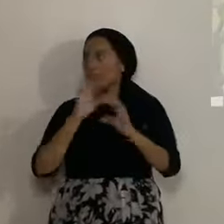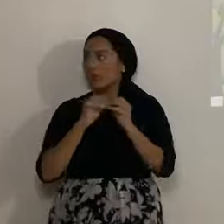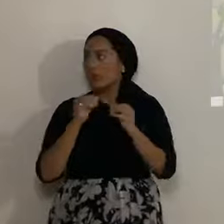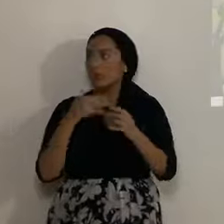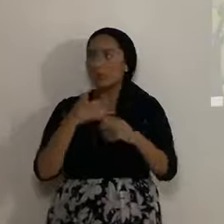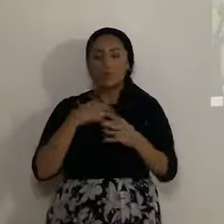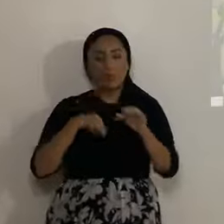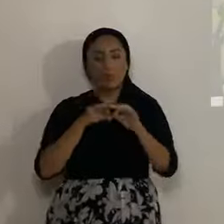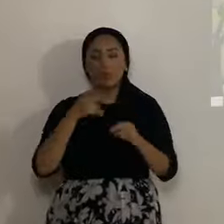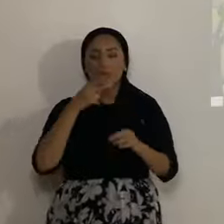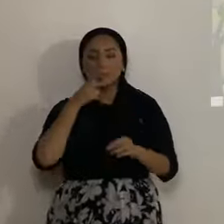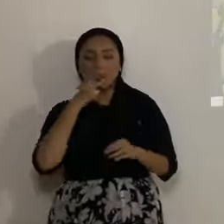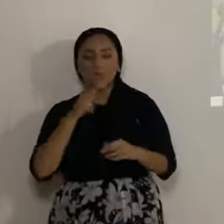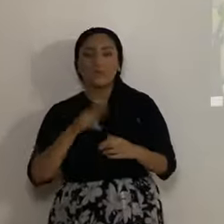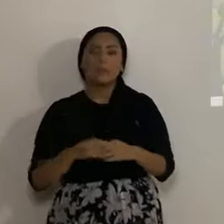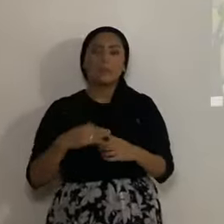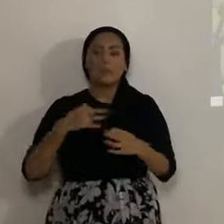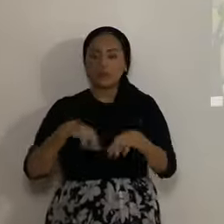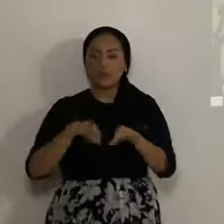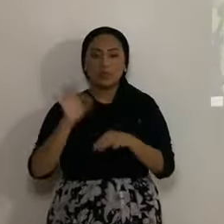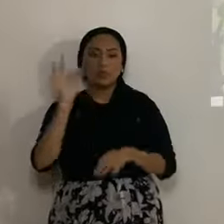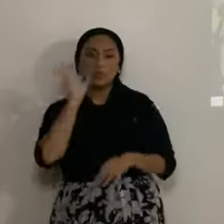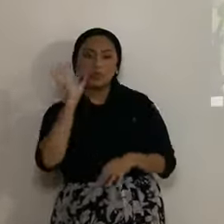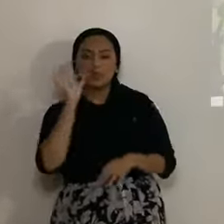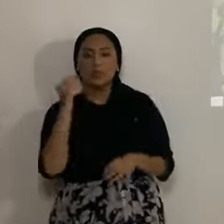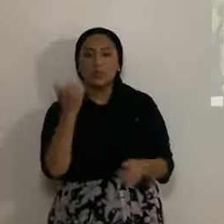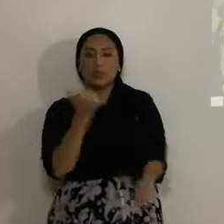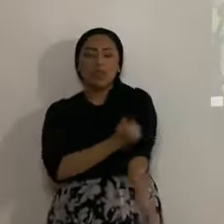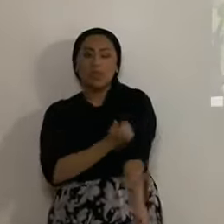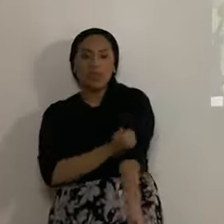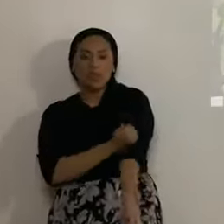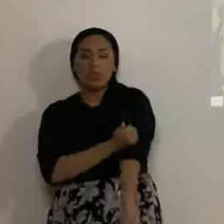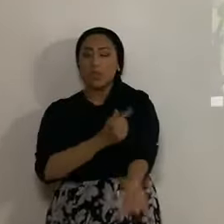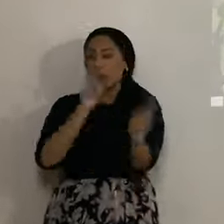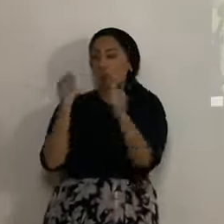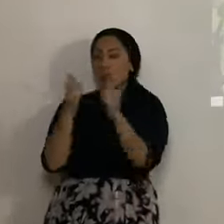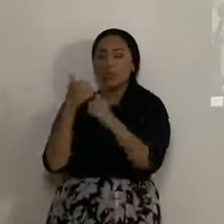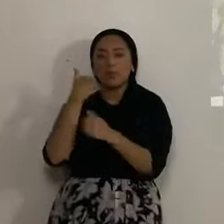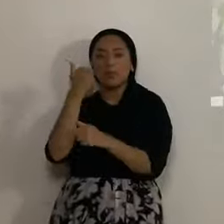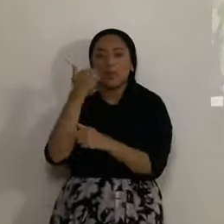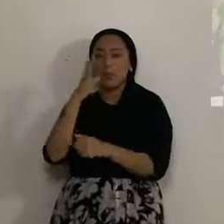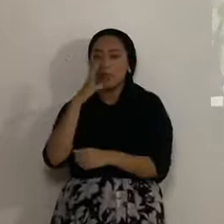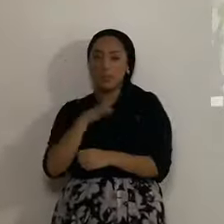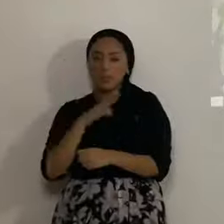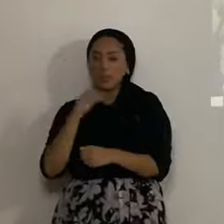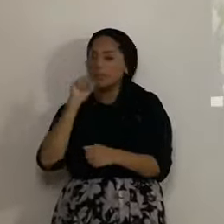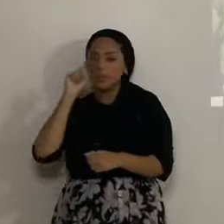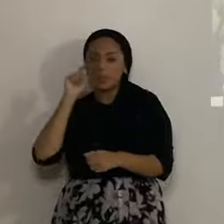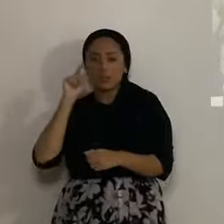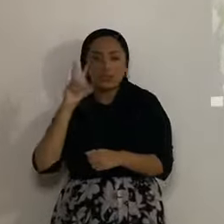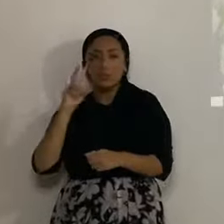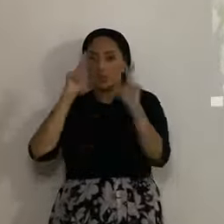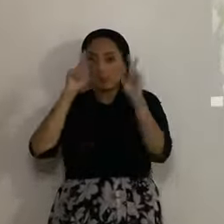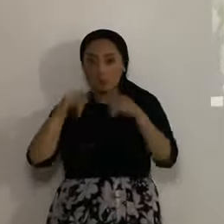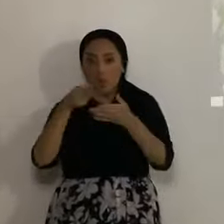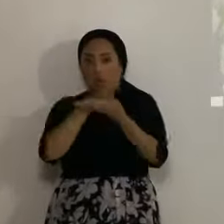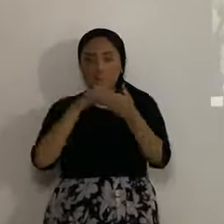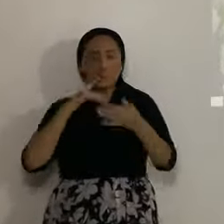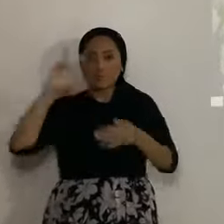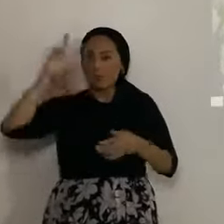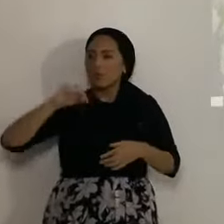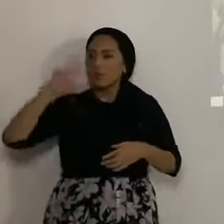drogarnos. No, yo ya no tomo, yo ya no me drogo. Oye, vamos con las prostitutas. No, yo no hago eso. Tengo a esposa y bendigo a mi esposa. No se me doy a